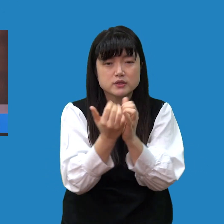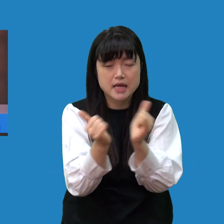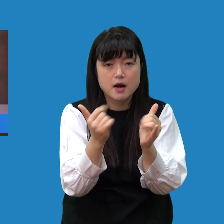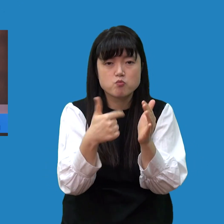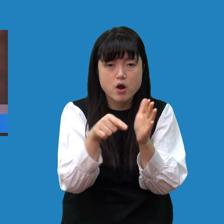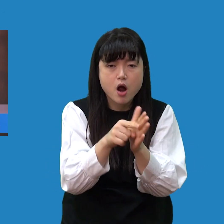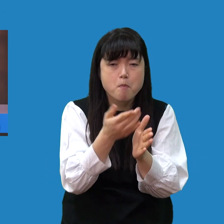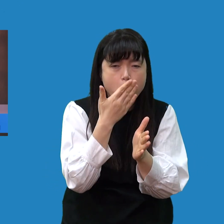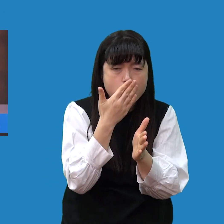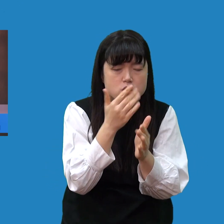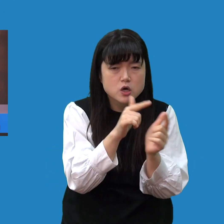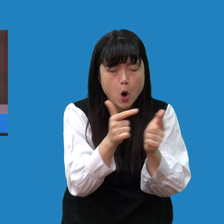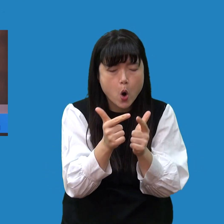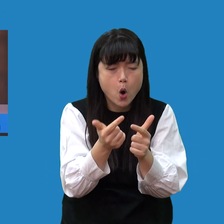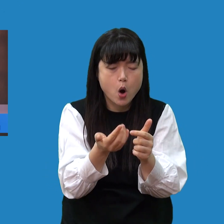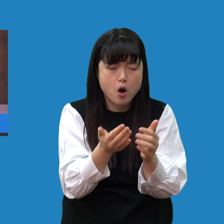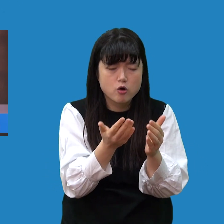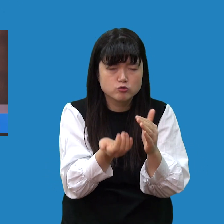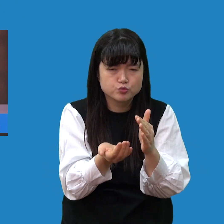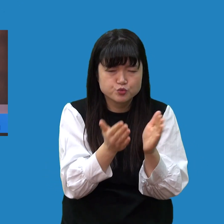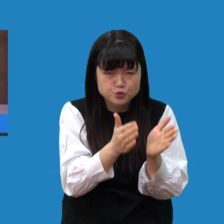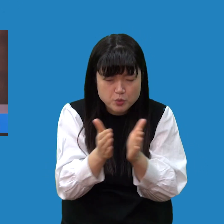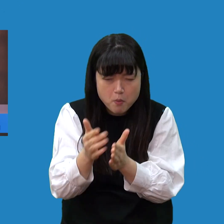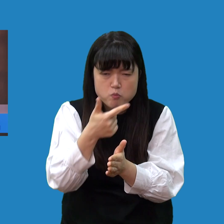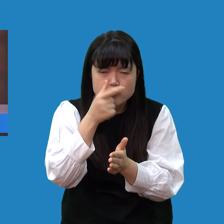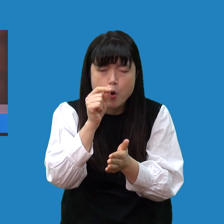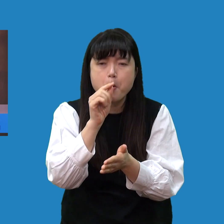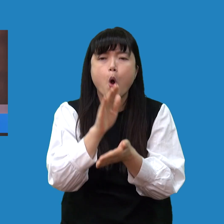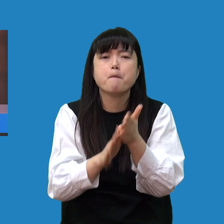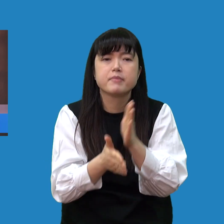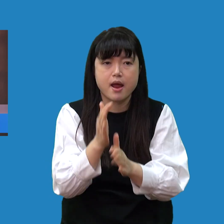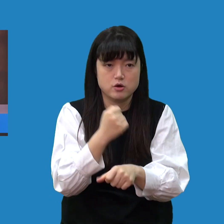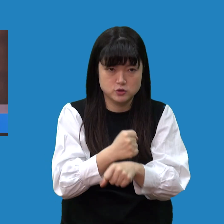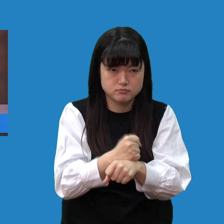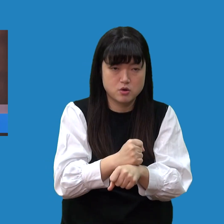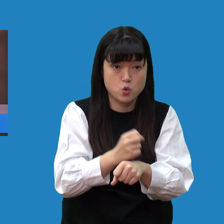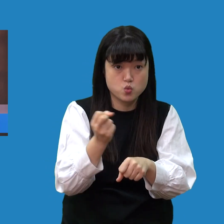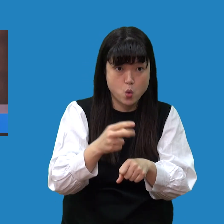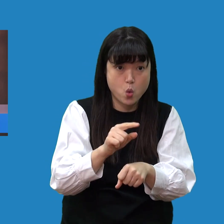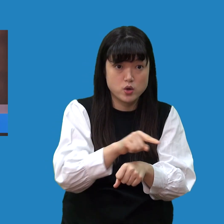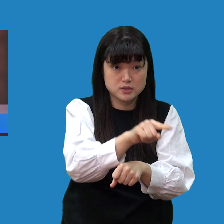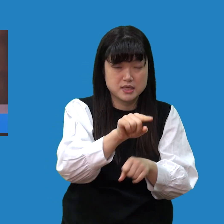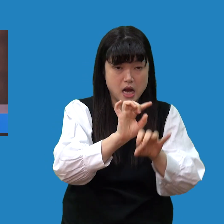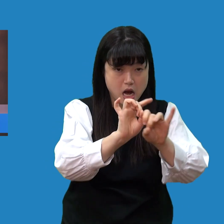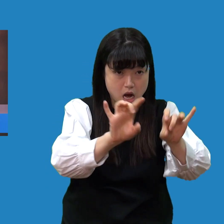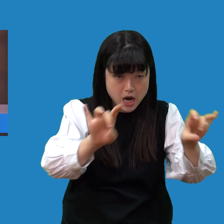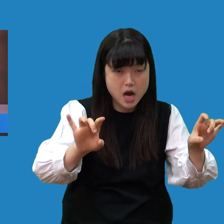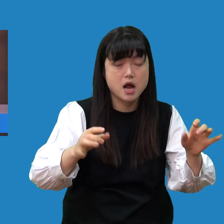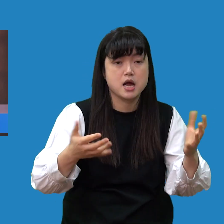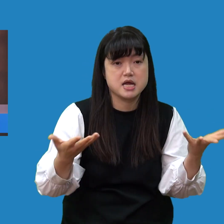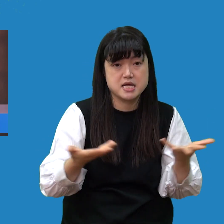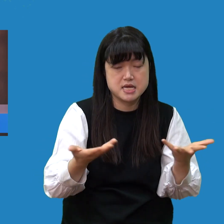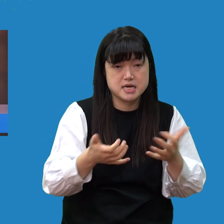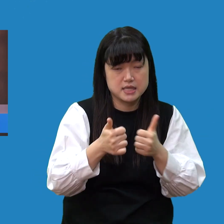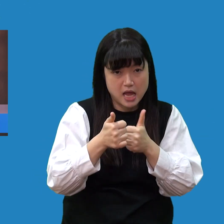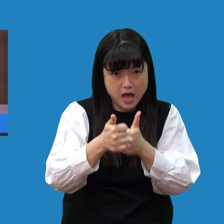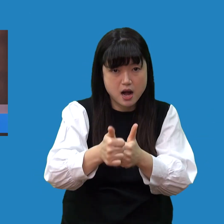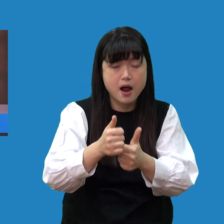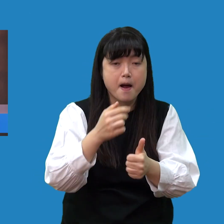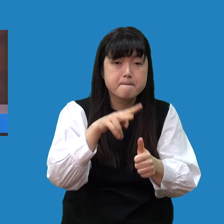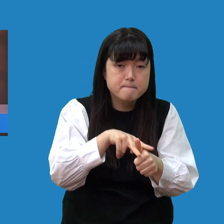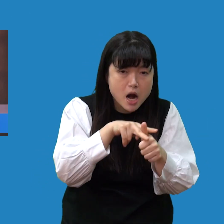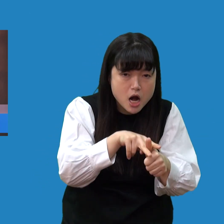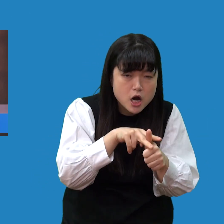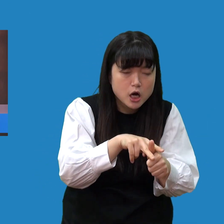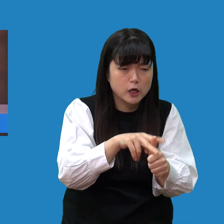위하여 먹을 것을 공급하며 부족함이 없게 하였으며 또 그들이 자기 직무를 따라